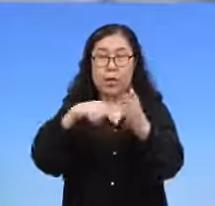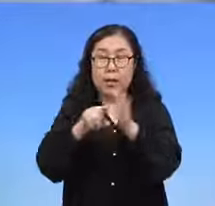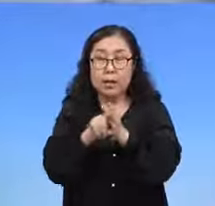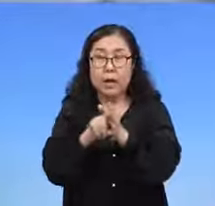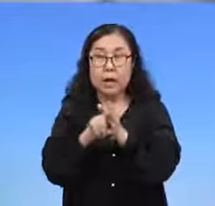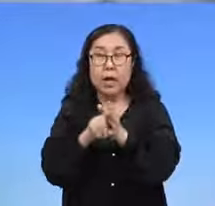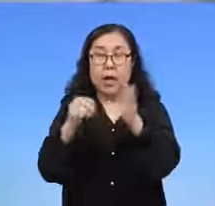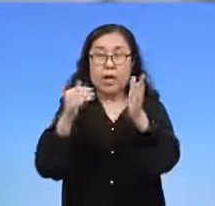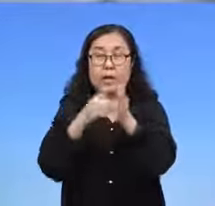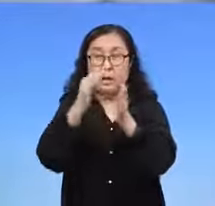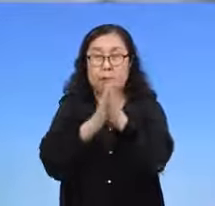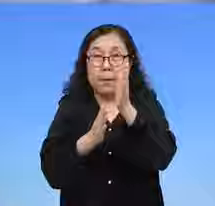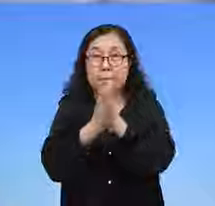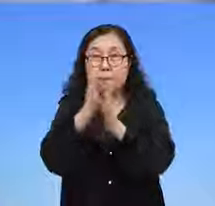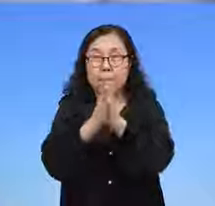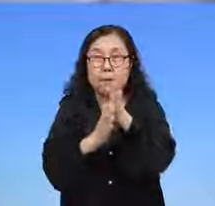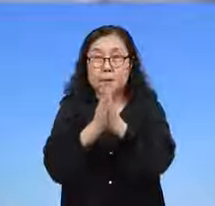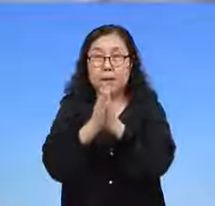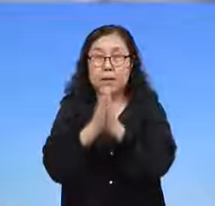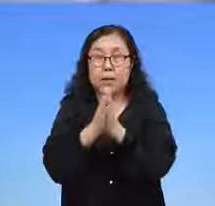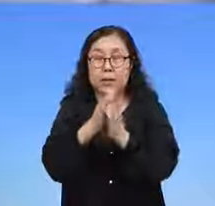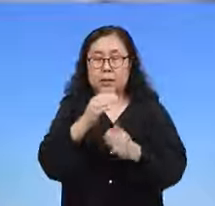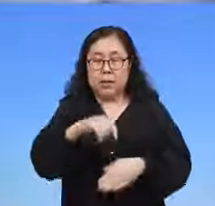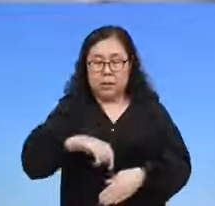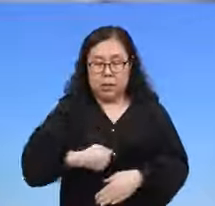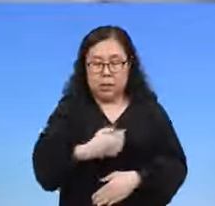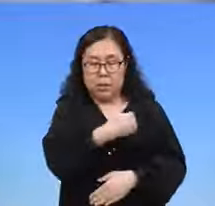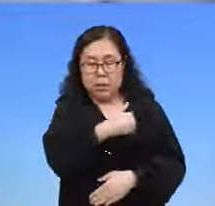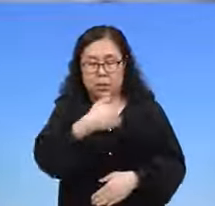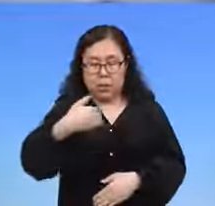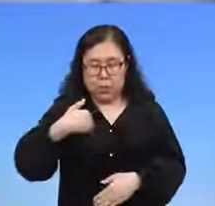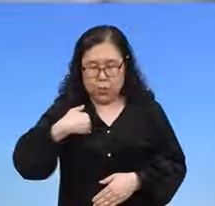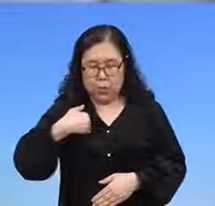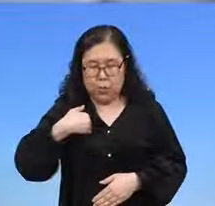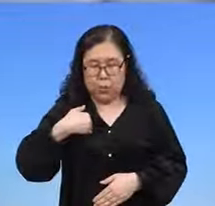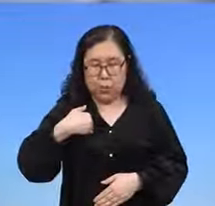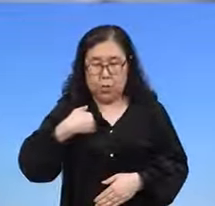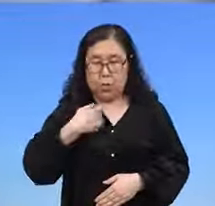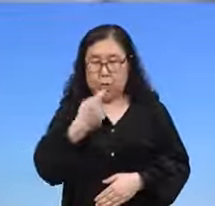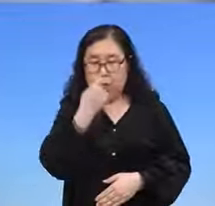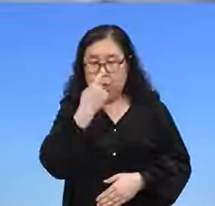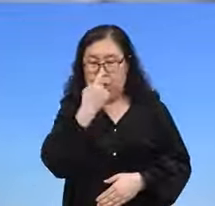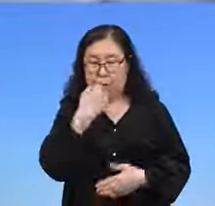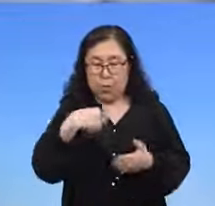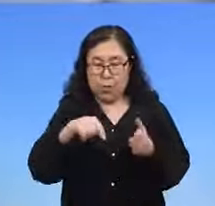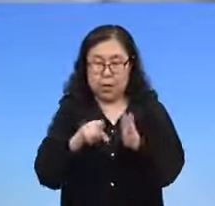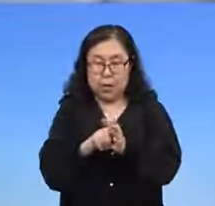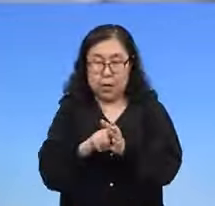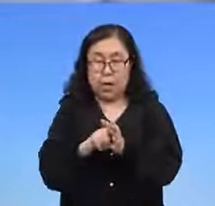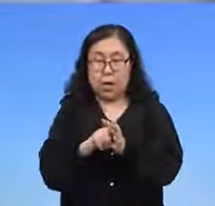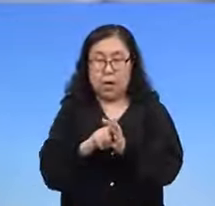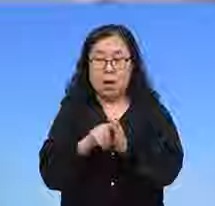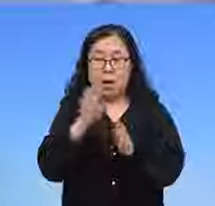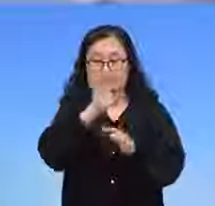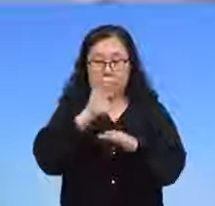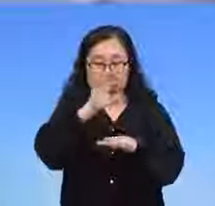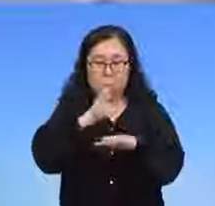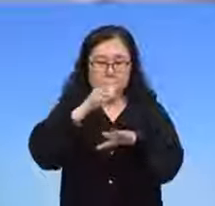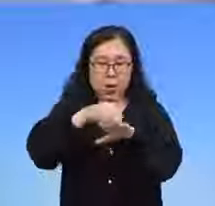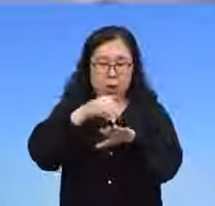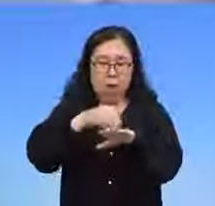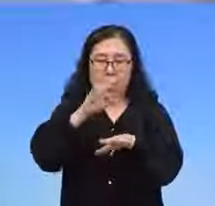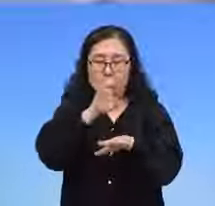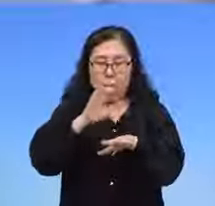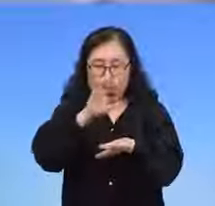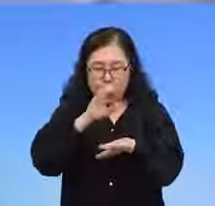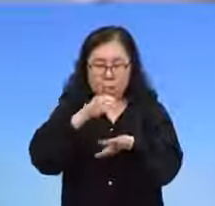끊임없는 자족을 배우기 위하여 일체의 비결을 감사로 자족으로 채우기 위하여